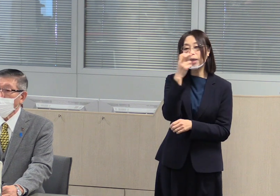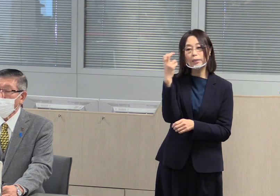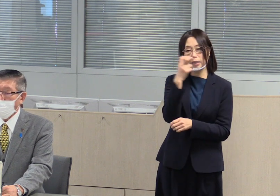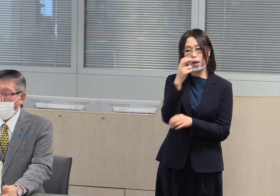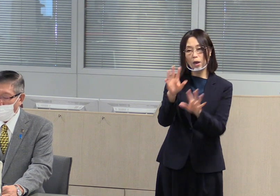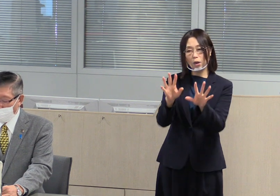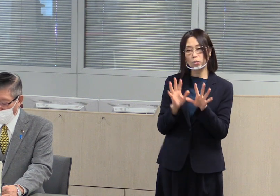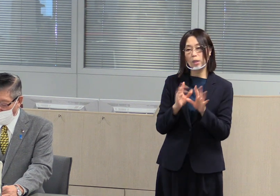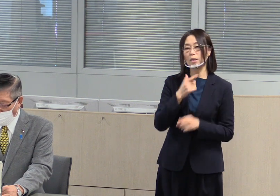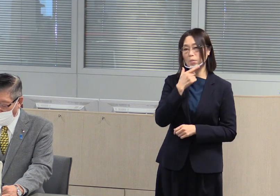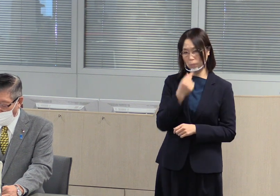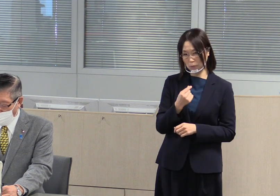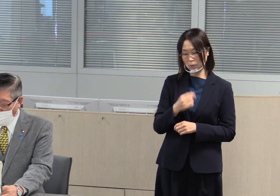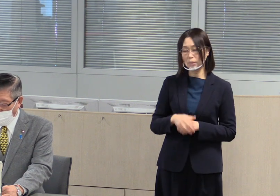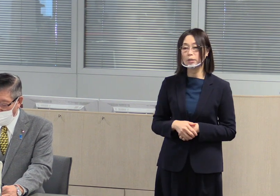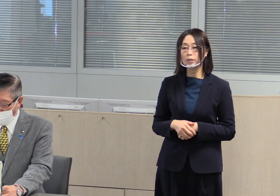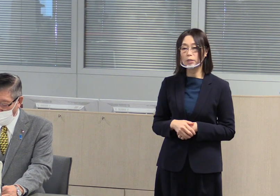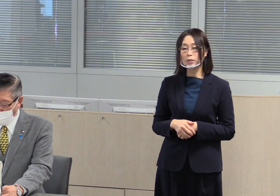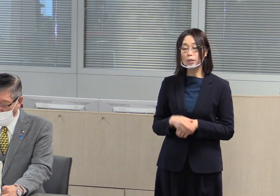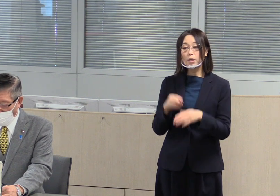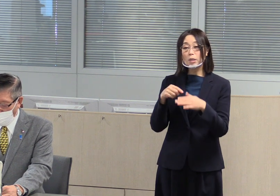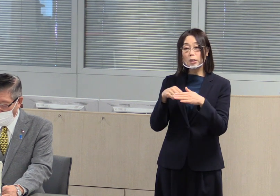要するに、